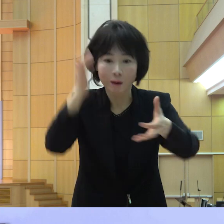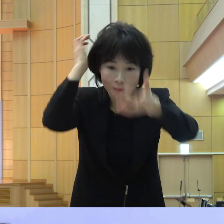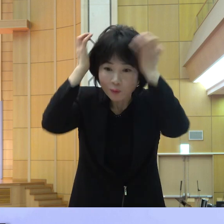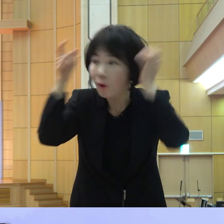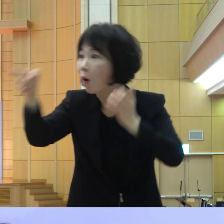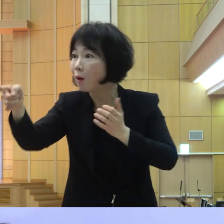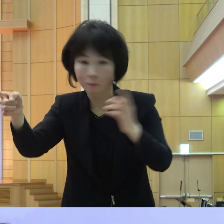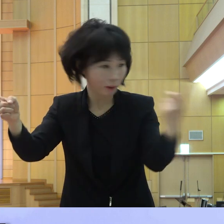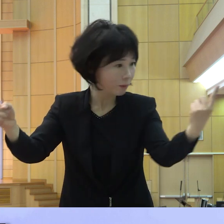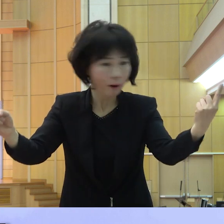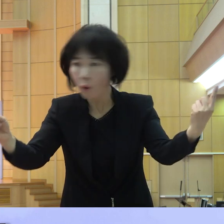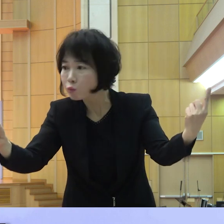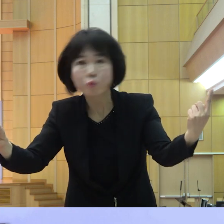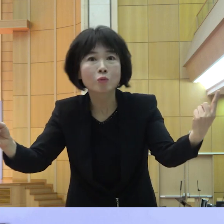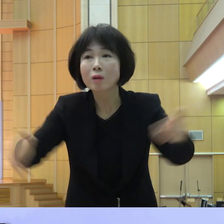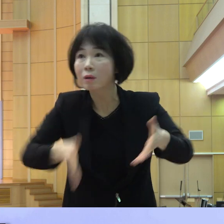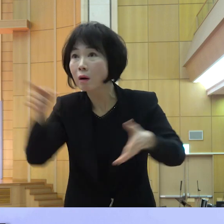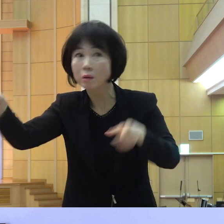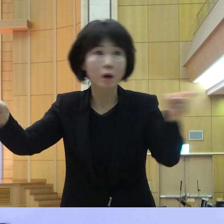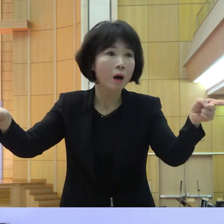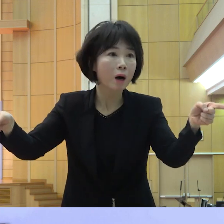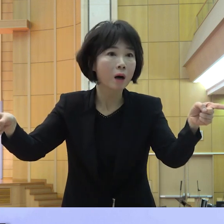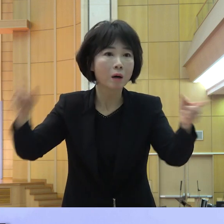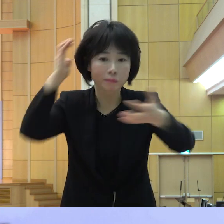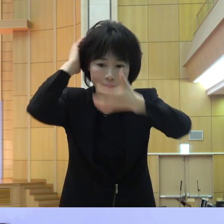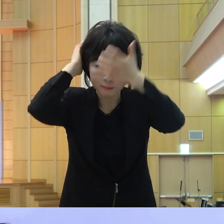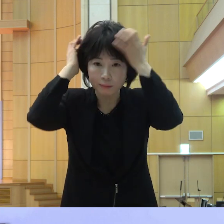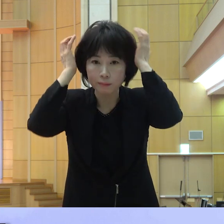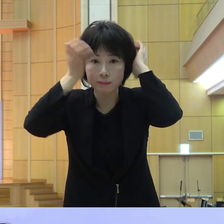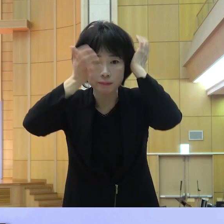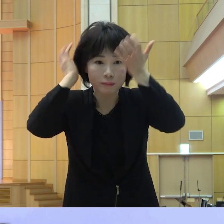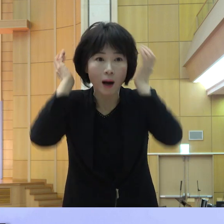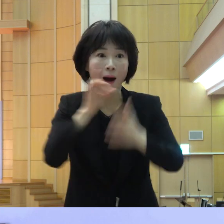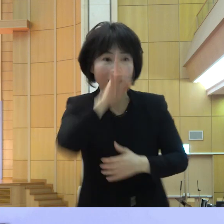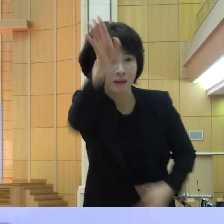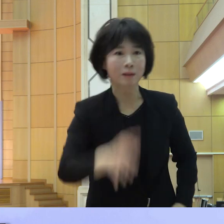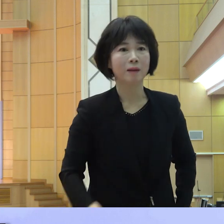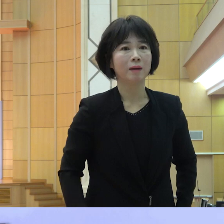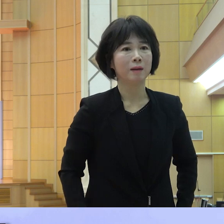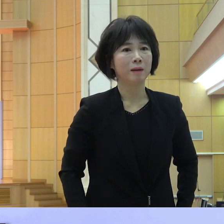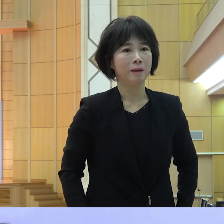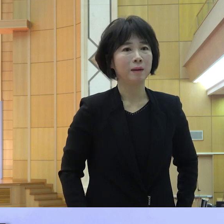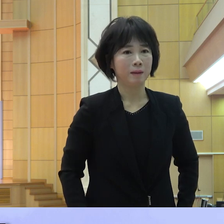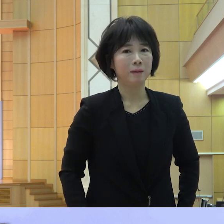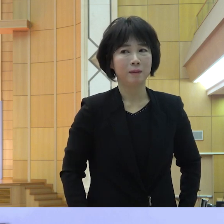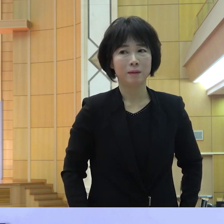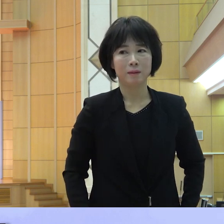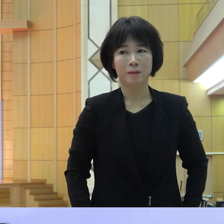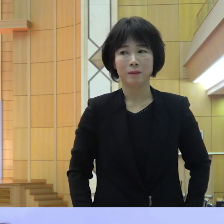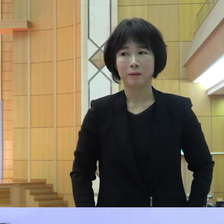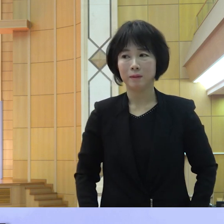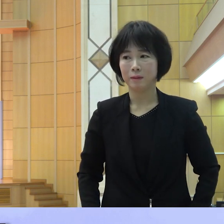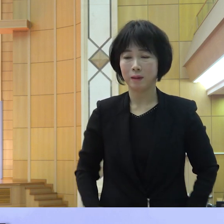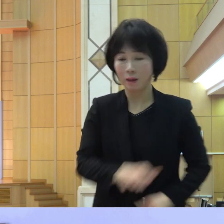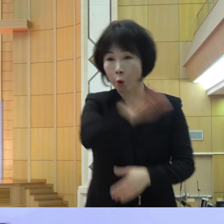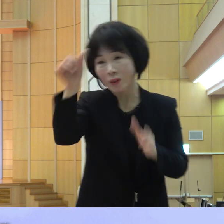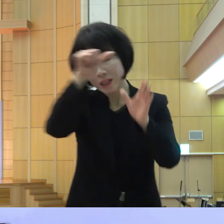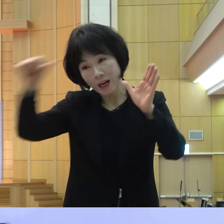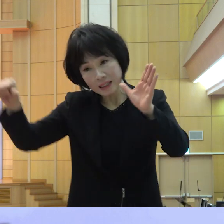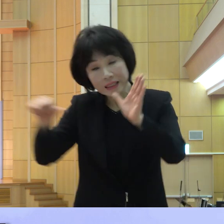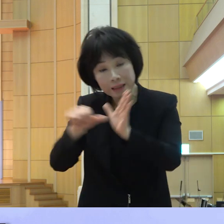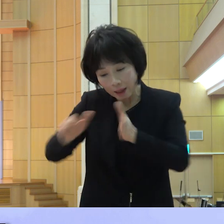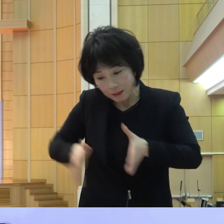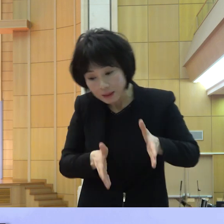갔다가 잘못 가면 되돌아와야 되는데 꼭 되돌아오면 될 거지요. 그럼에도 불구하고 그렇게 말하는데, 우리